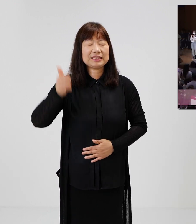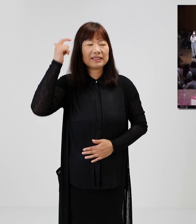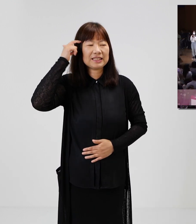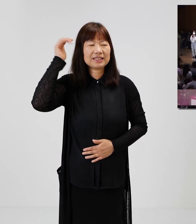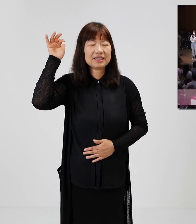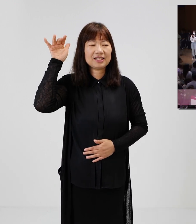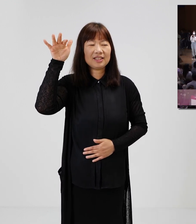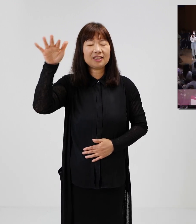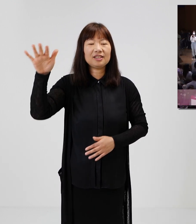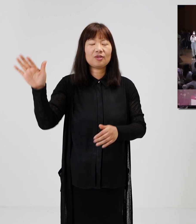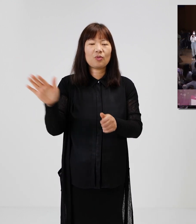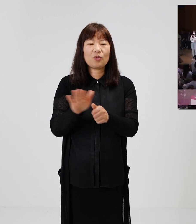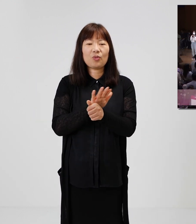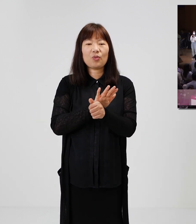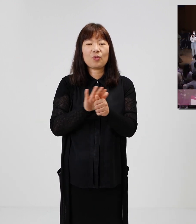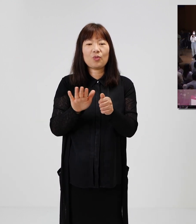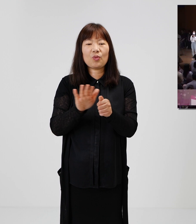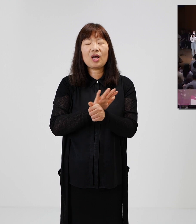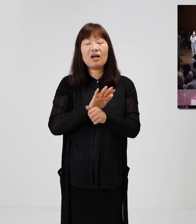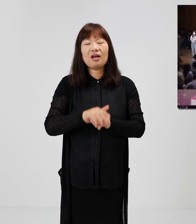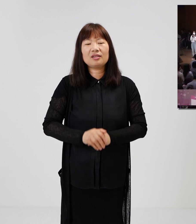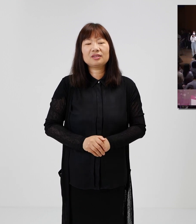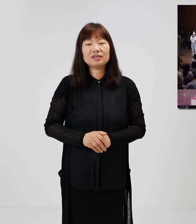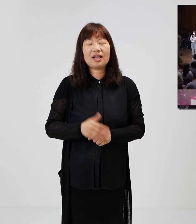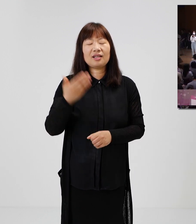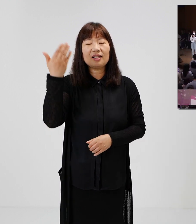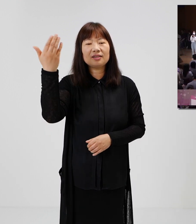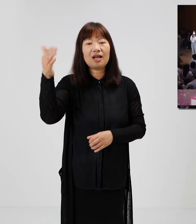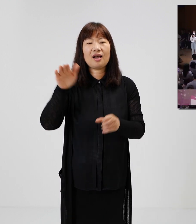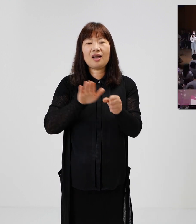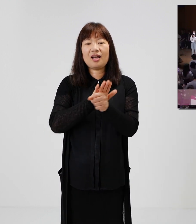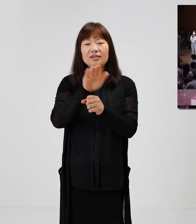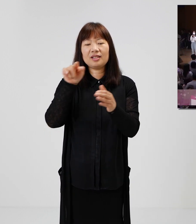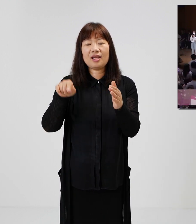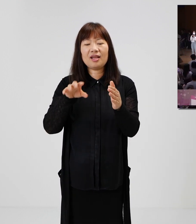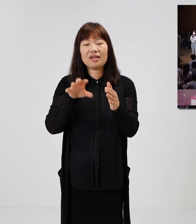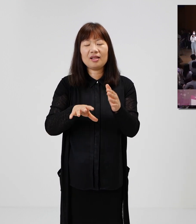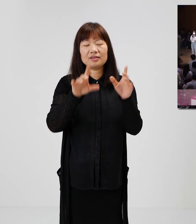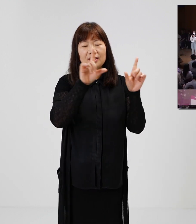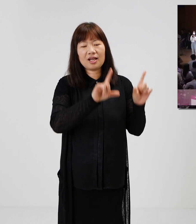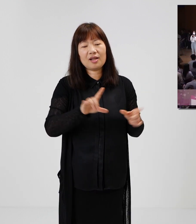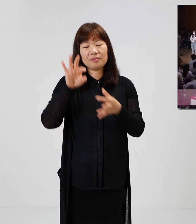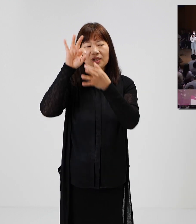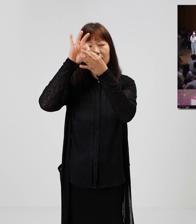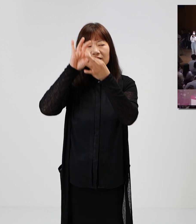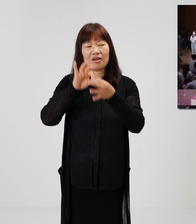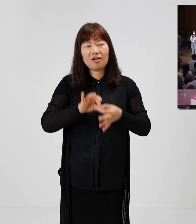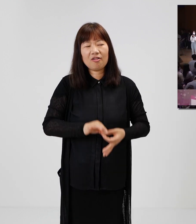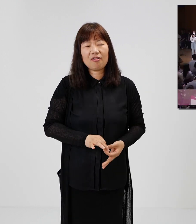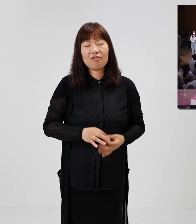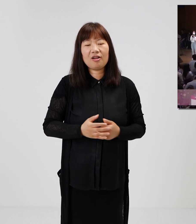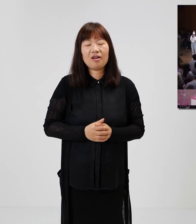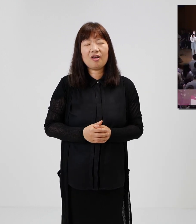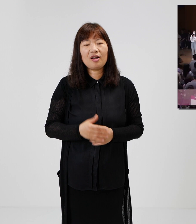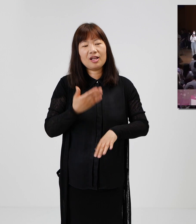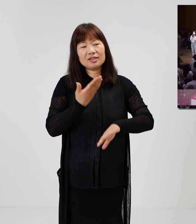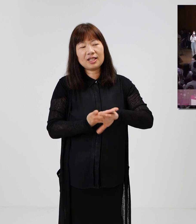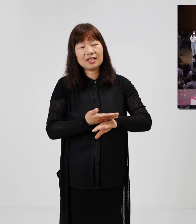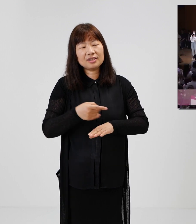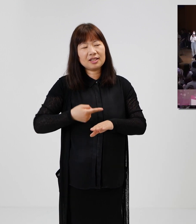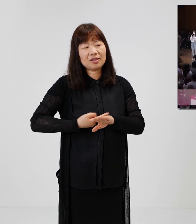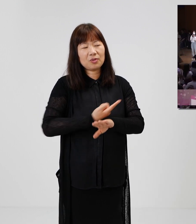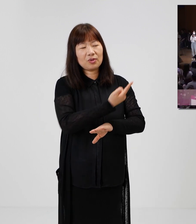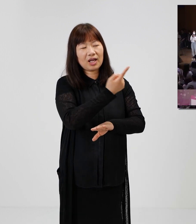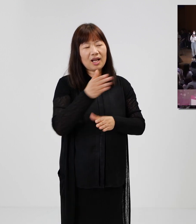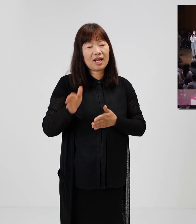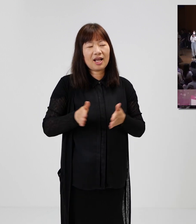주를 기리고 그 사랑 안에 살면서